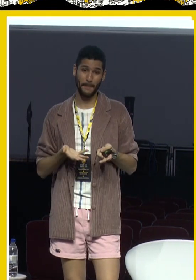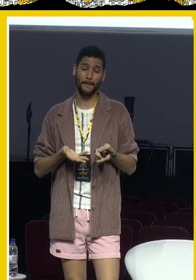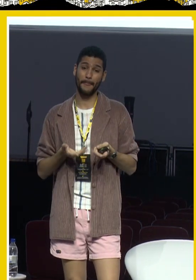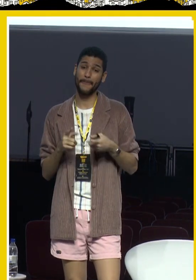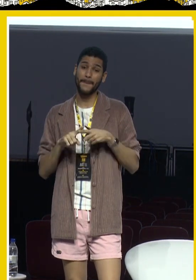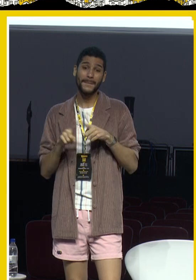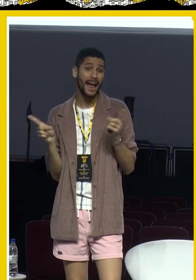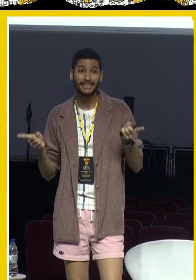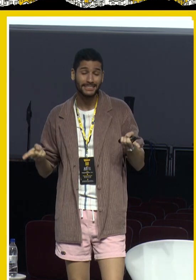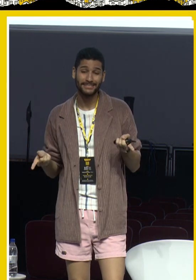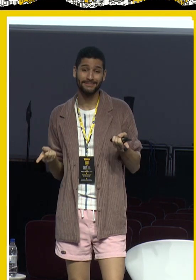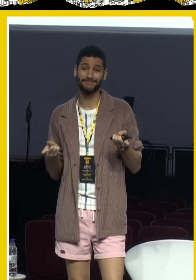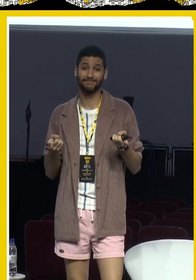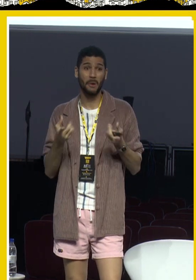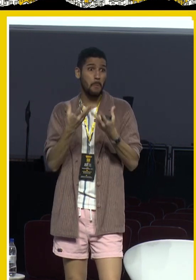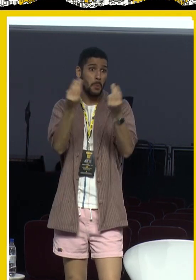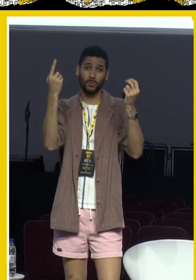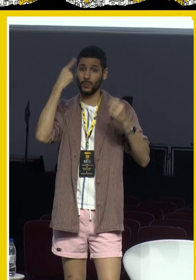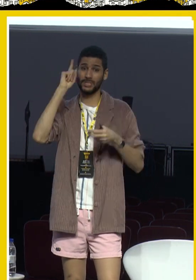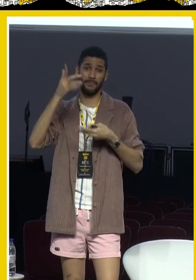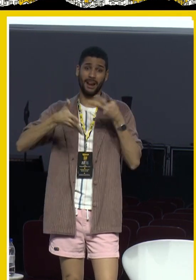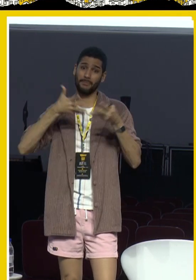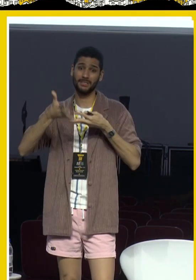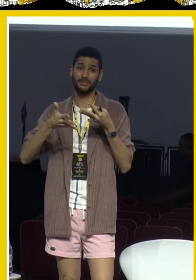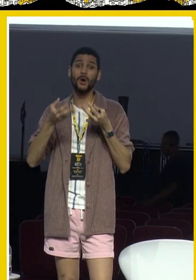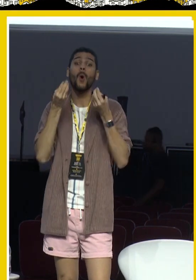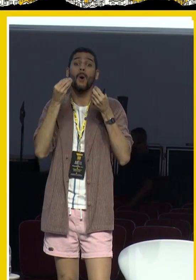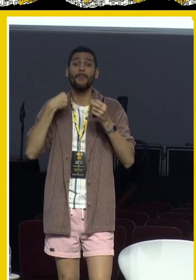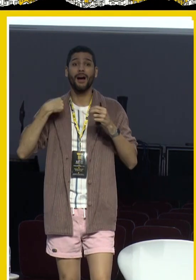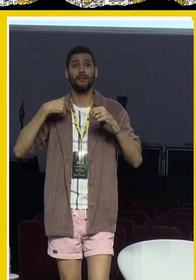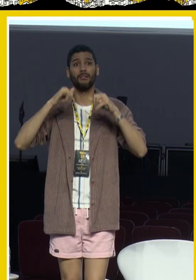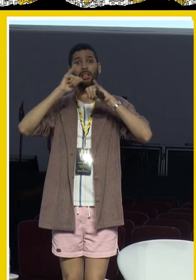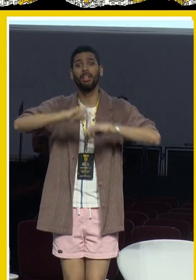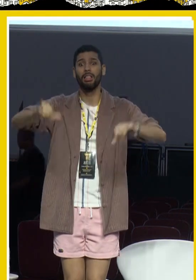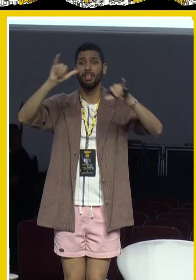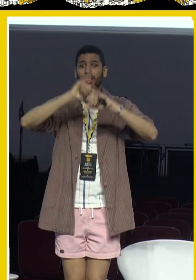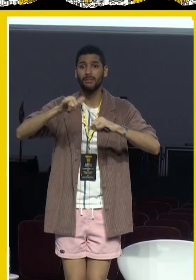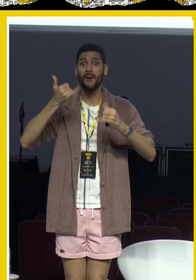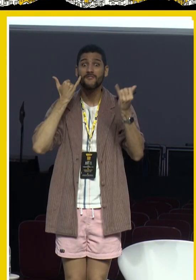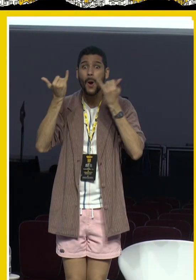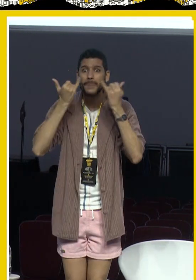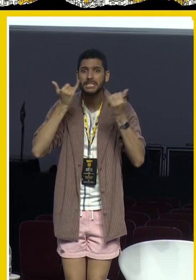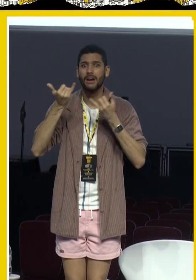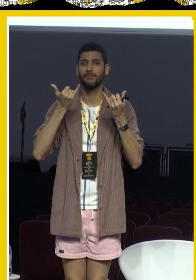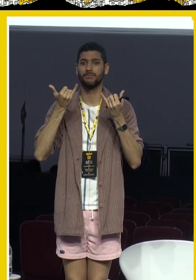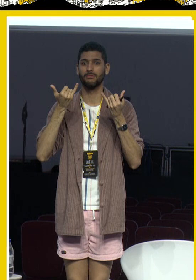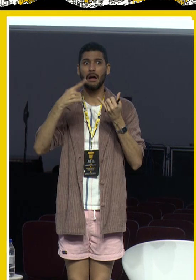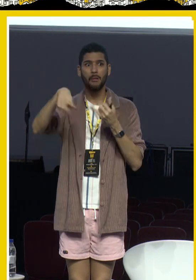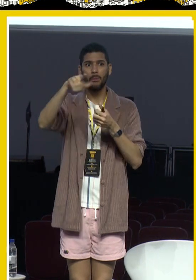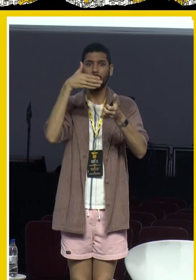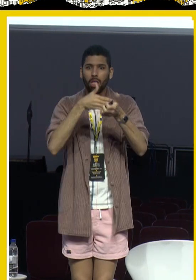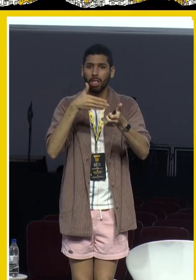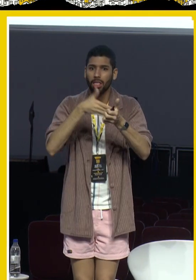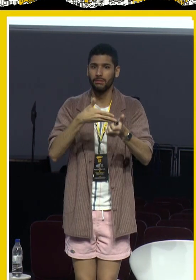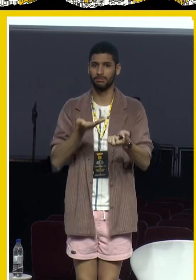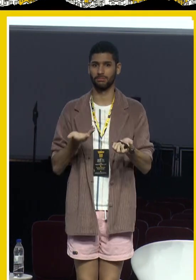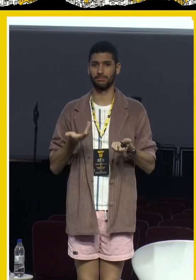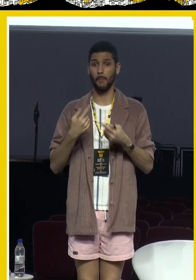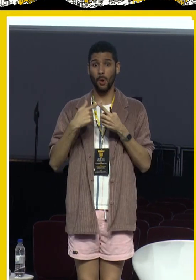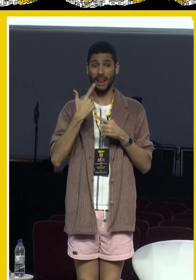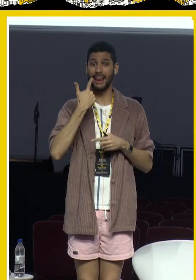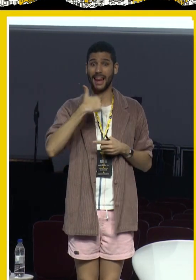todo mundo assistir o vídeo em libras mas muitas pessoas não sabem libras e aí como é que eu vou incluir como eu vou transmitir uma informação